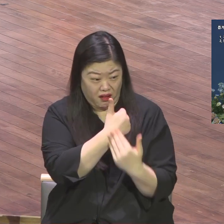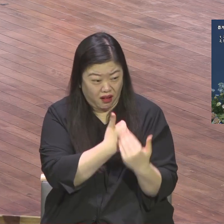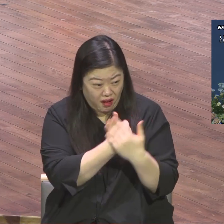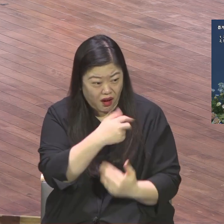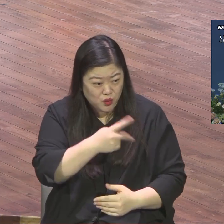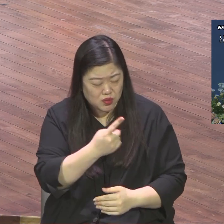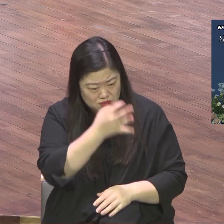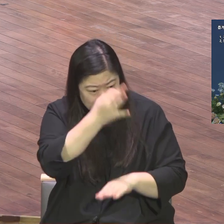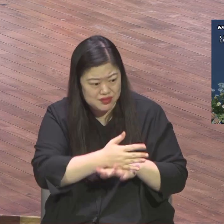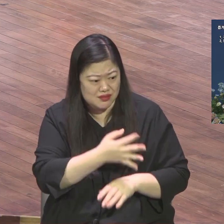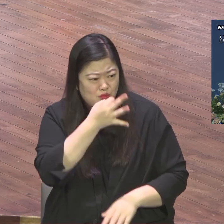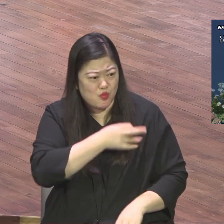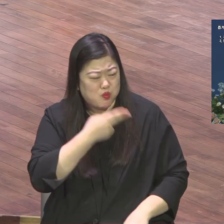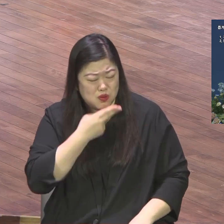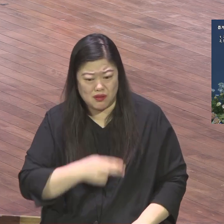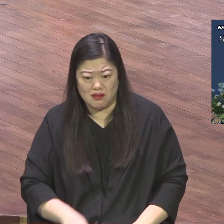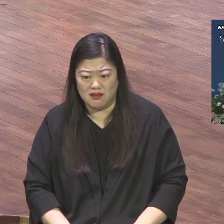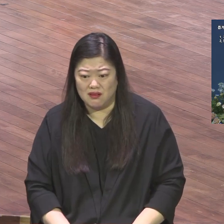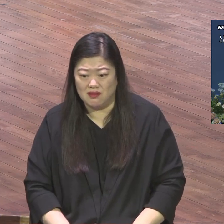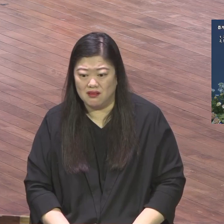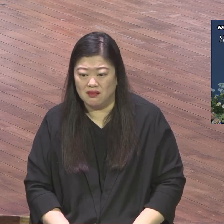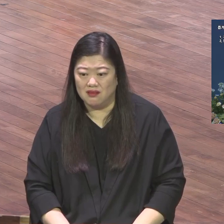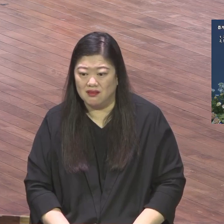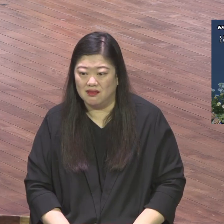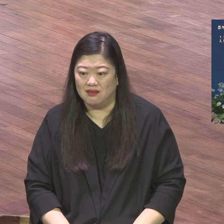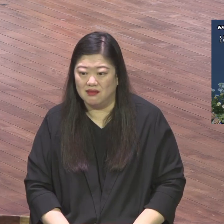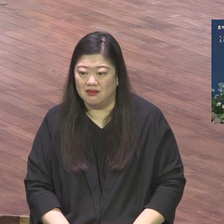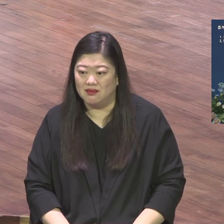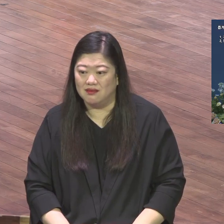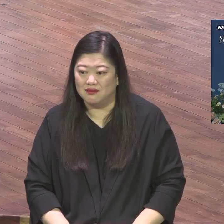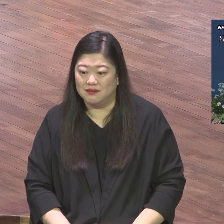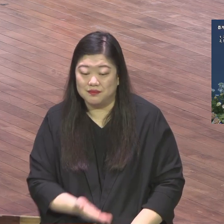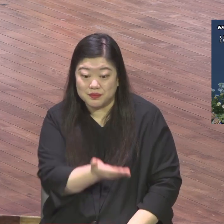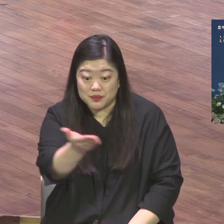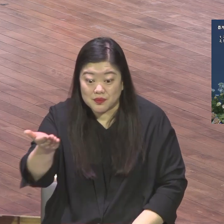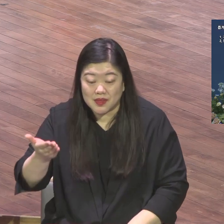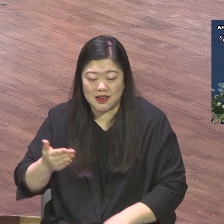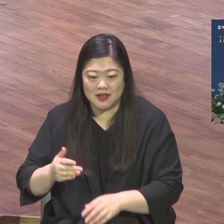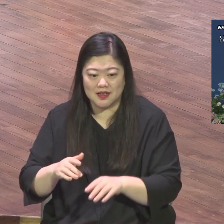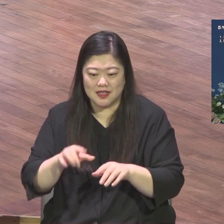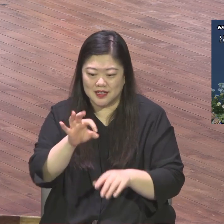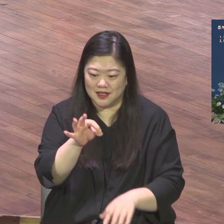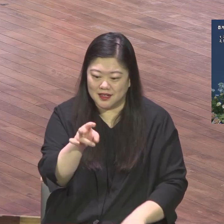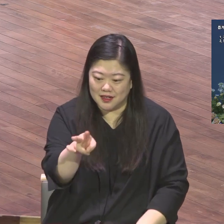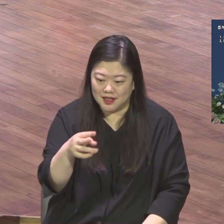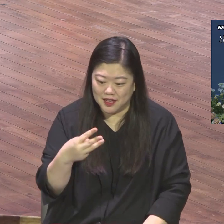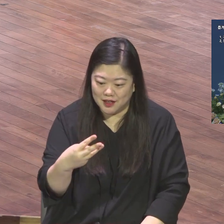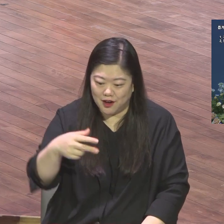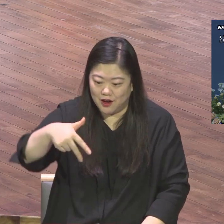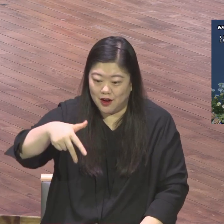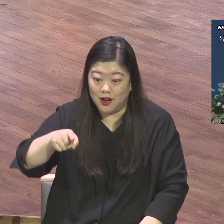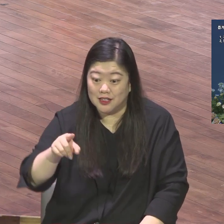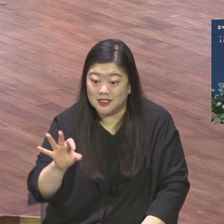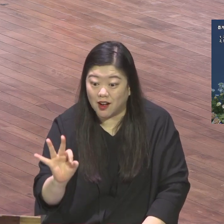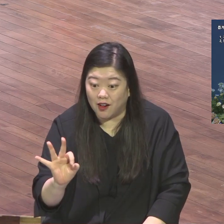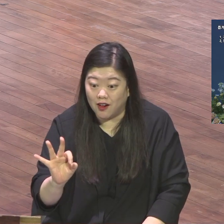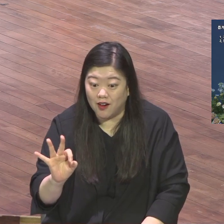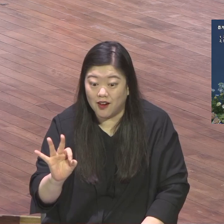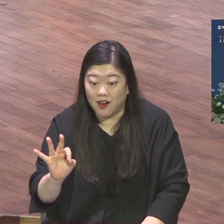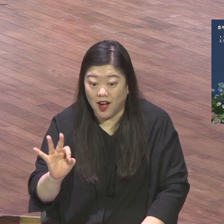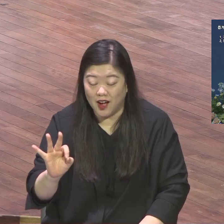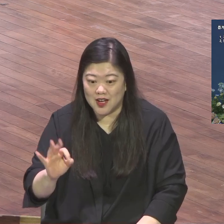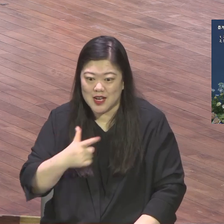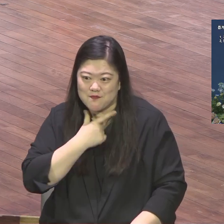벅찬 고백이죠. 다른 열정이 아니에요. 다른 것이 열정이 아니라고요. 바로 이것이 열정이 되어야 됩니다.